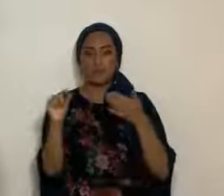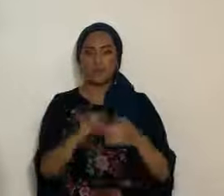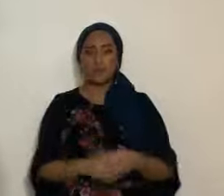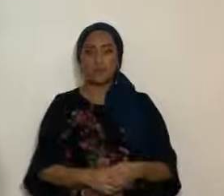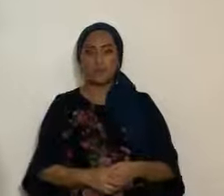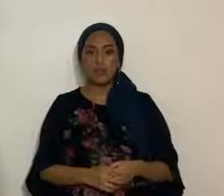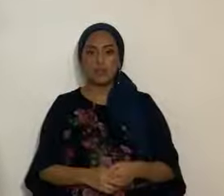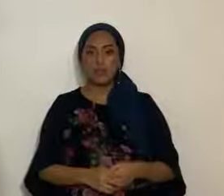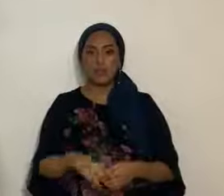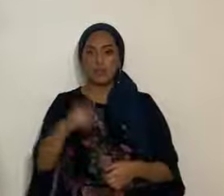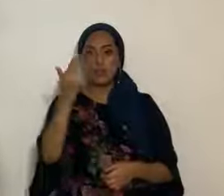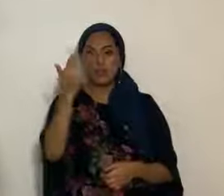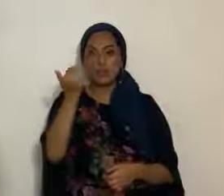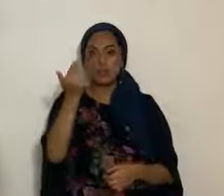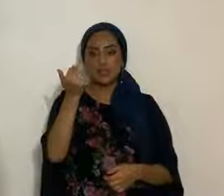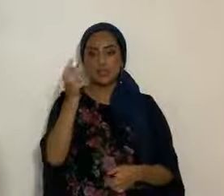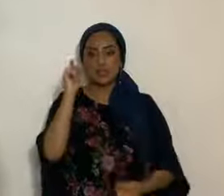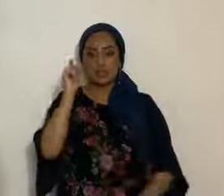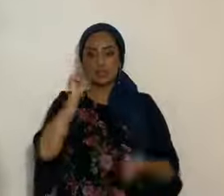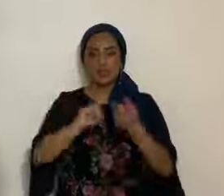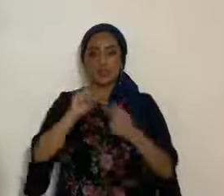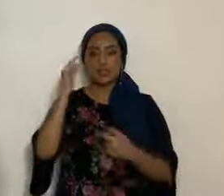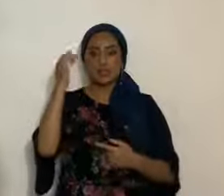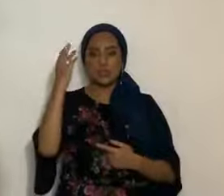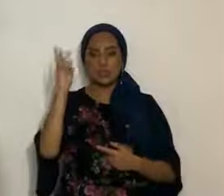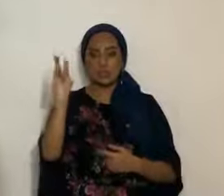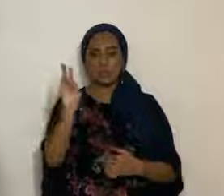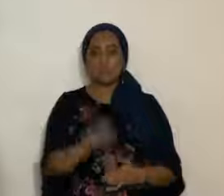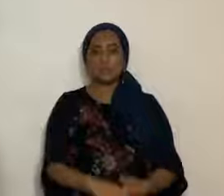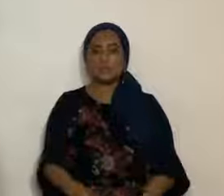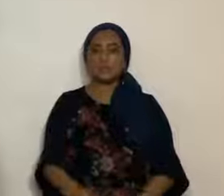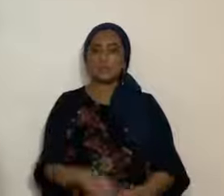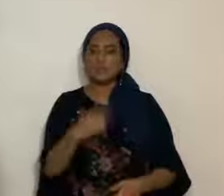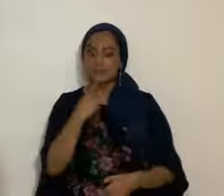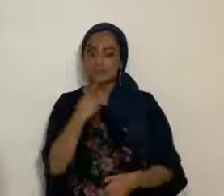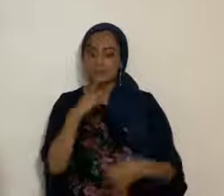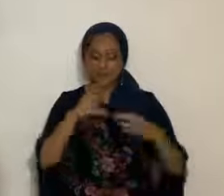del verso 13 al 16, dice de la siguiente manera: